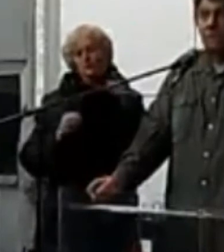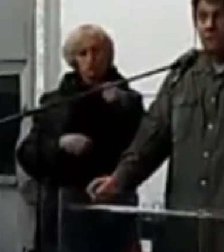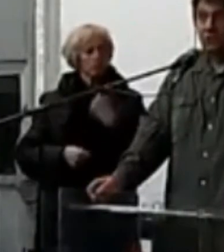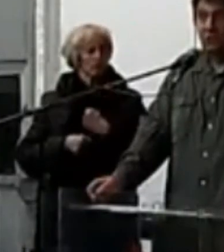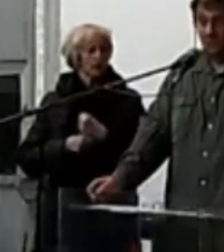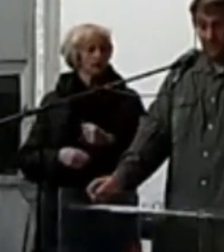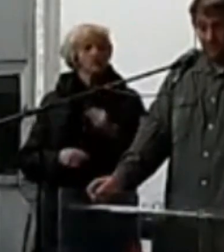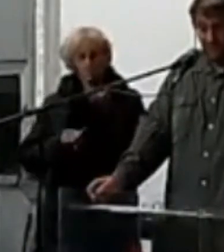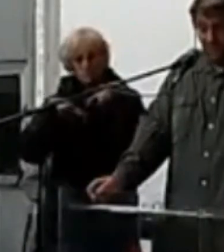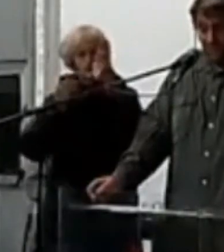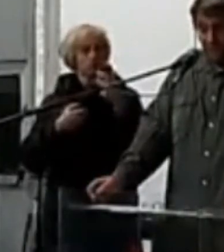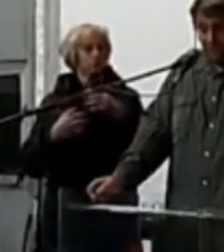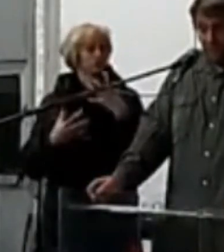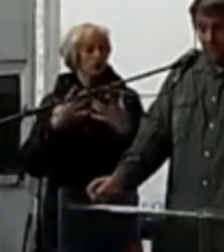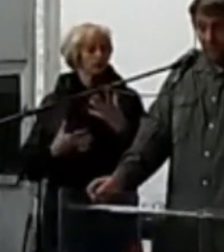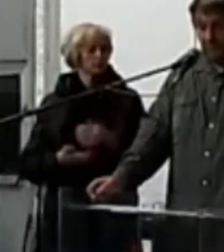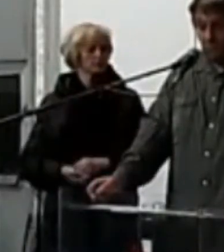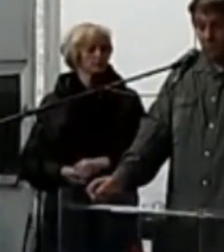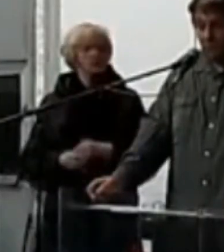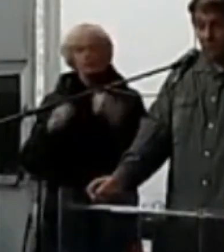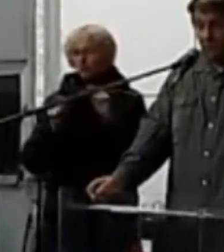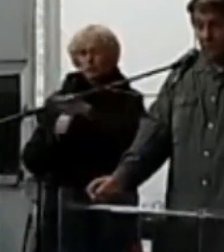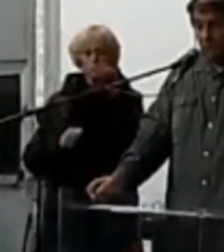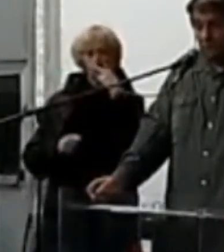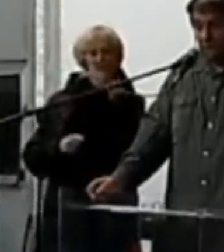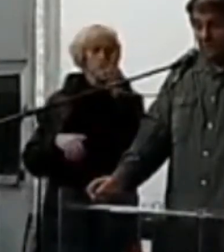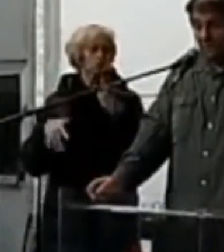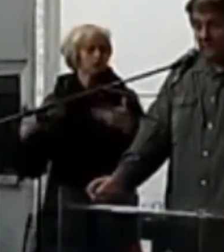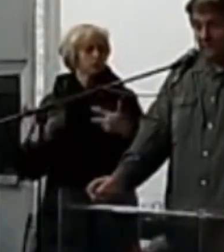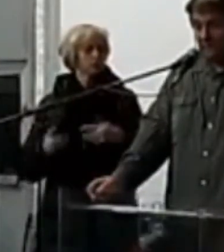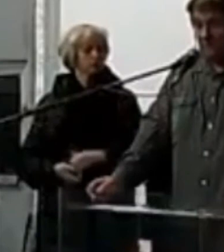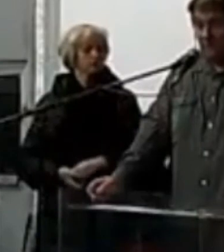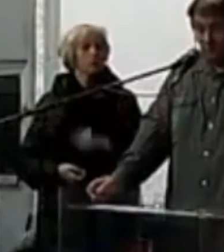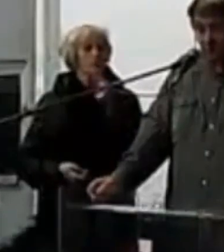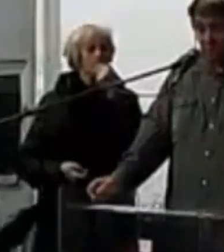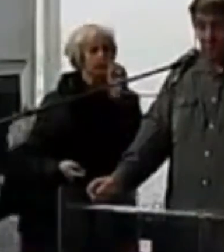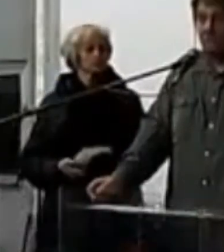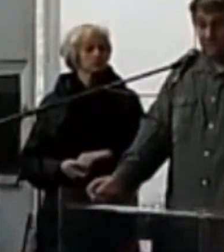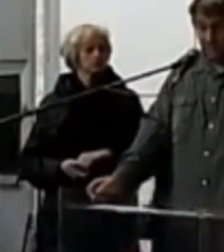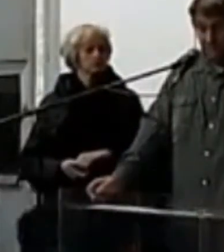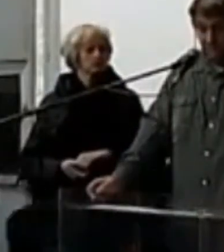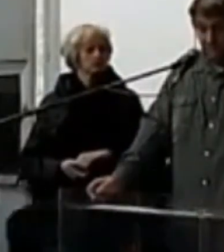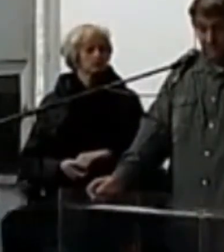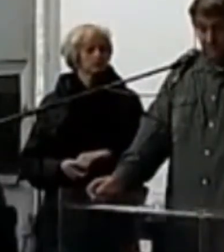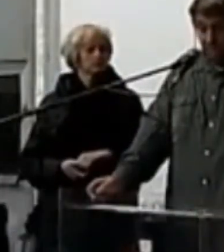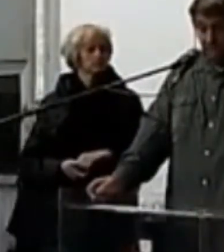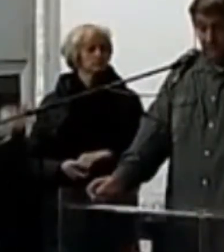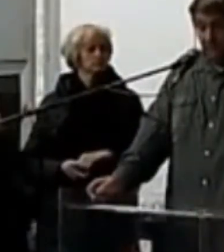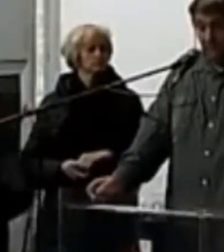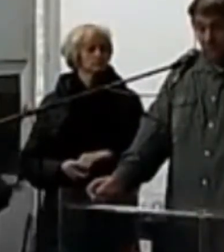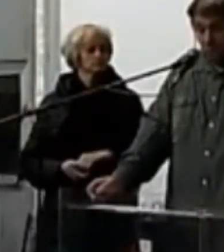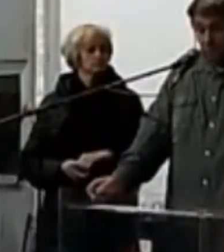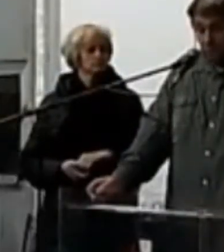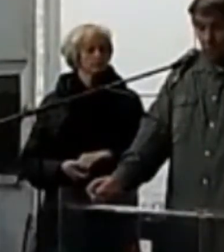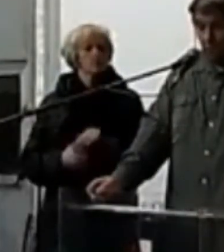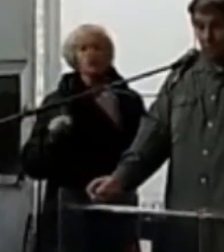po sljedećih godina. Izvolite, pogledajte ono što smo radili godinu dana i pitajte. Ne bojte se, svako od nas makar